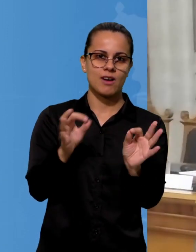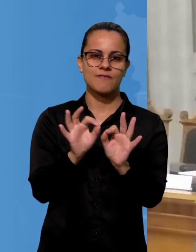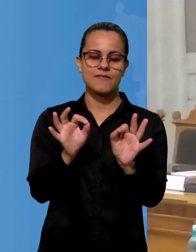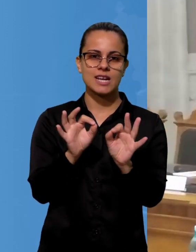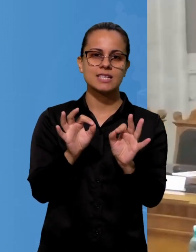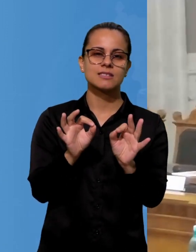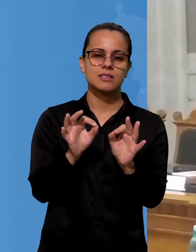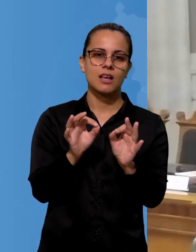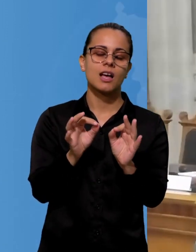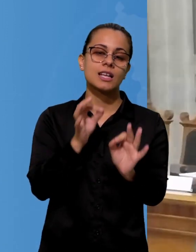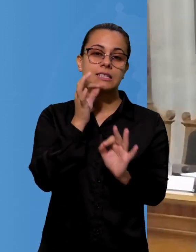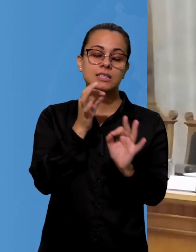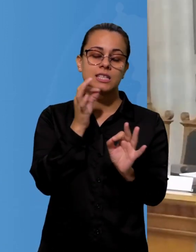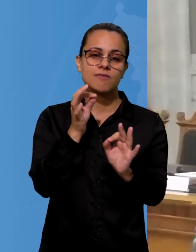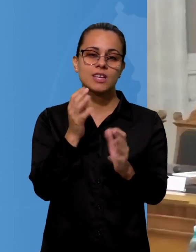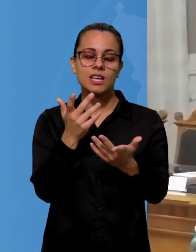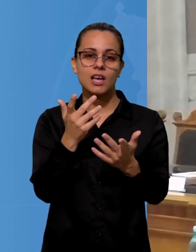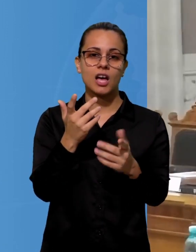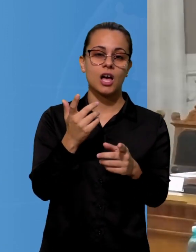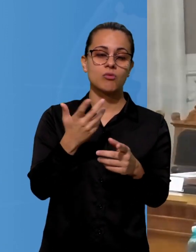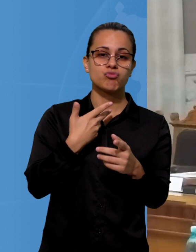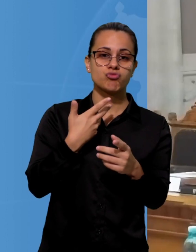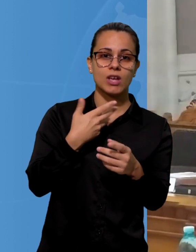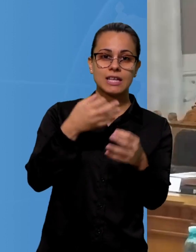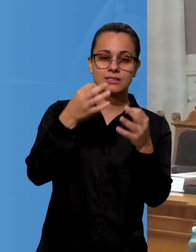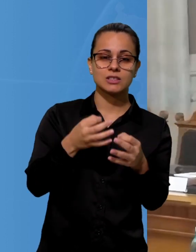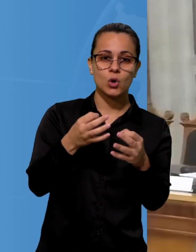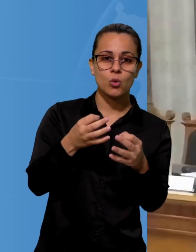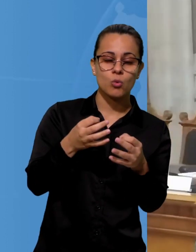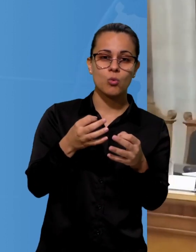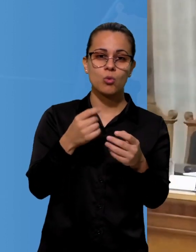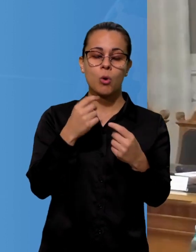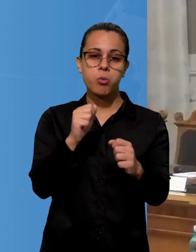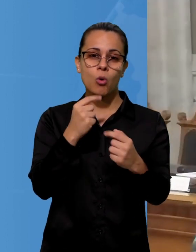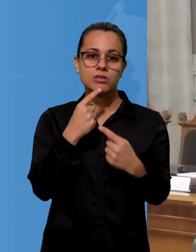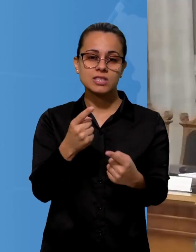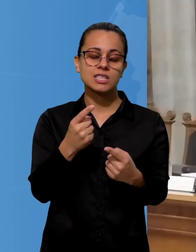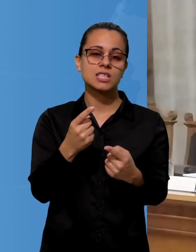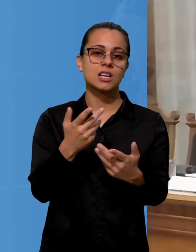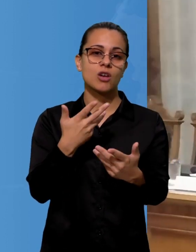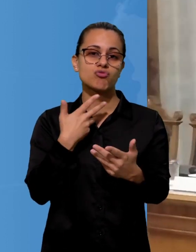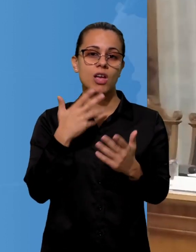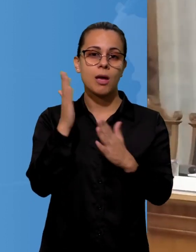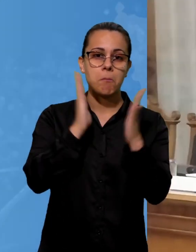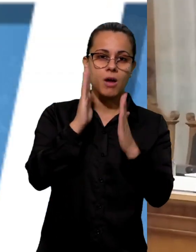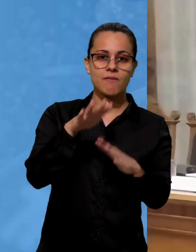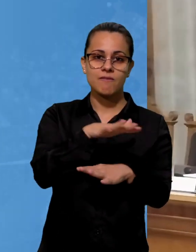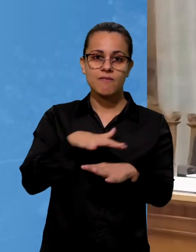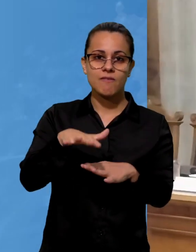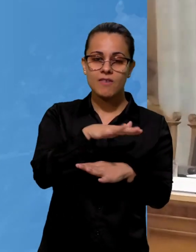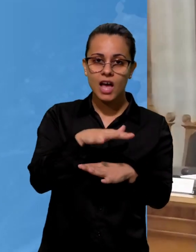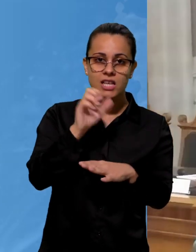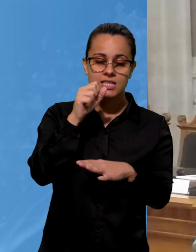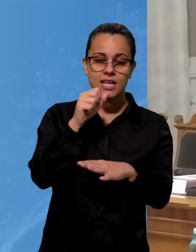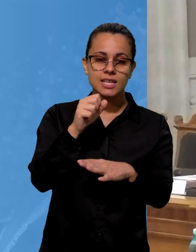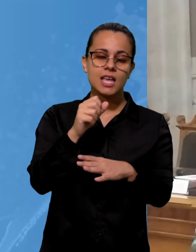della necessità che trovi uno sviluppo ulteriore prima di fare affermazioni importanti. Il problema non è se c'è già o meno la mafia, il problema